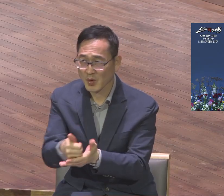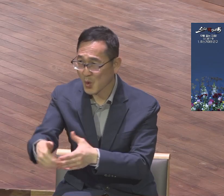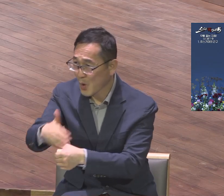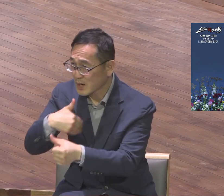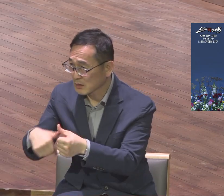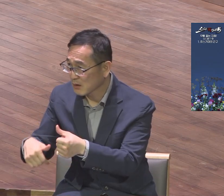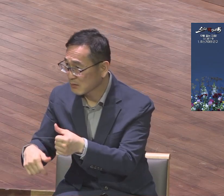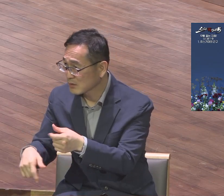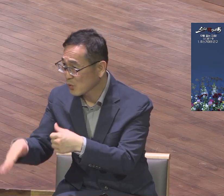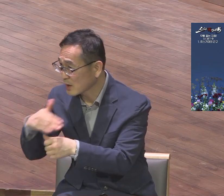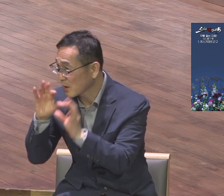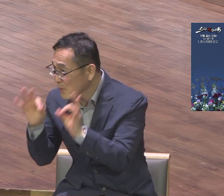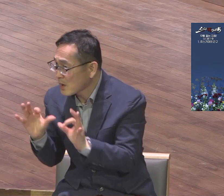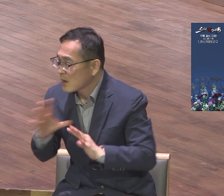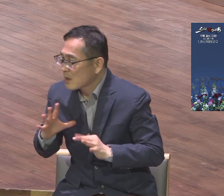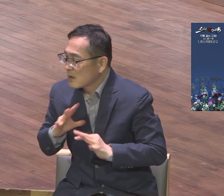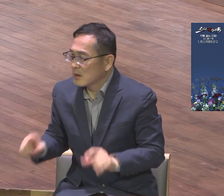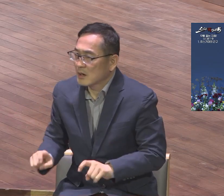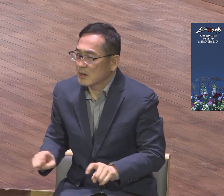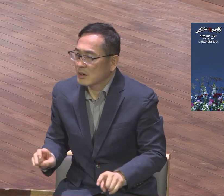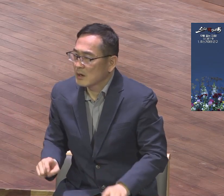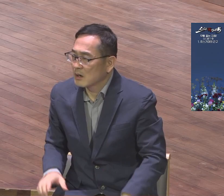바라며 속는다고요.